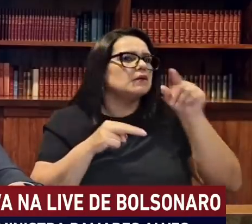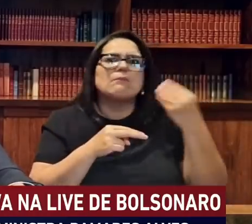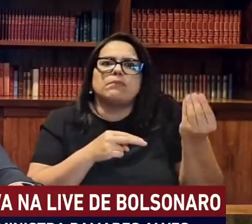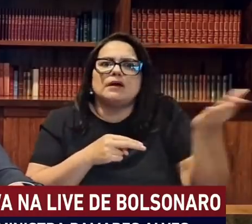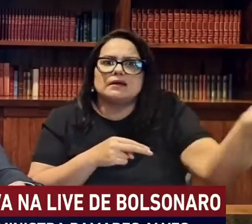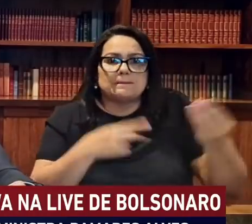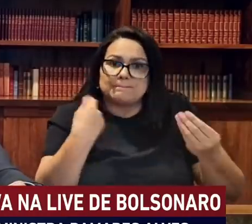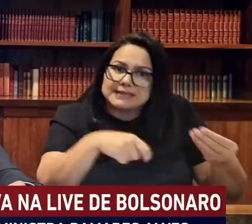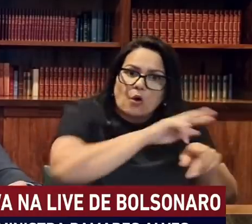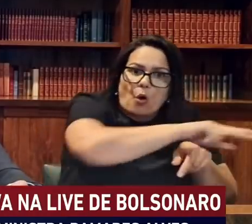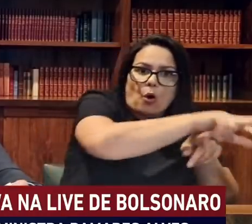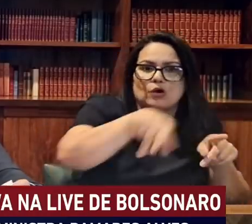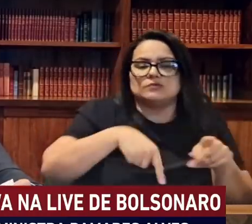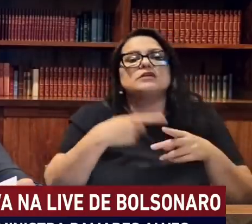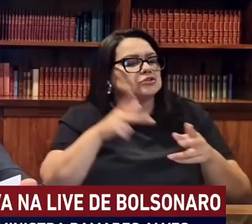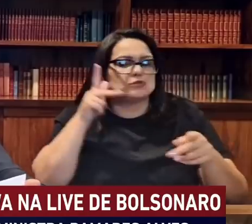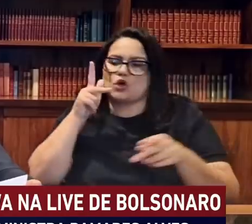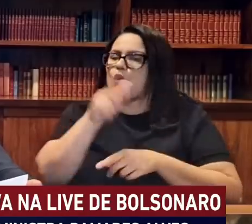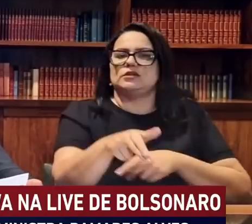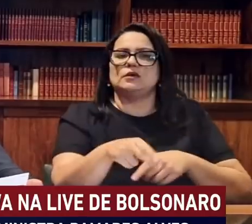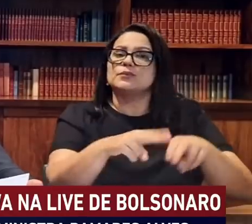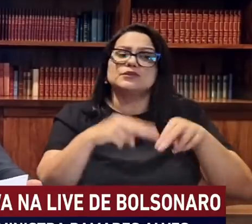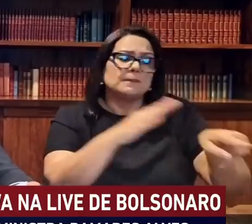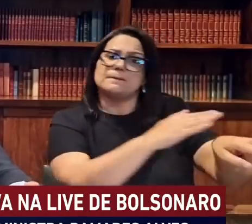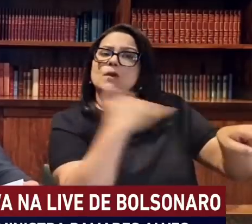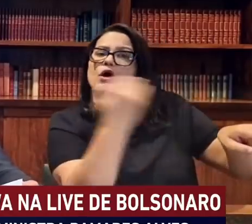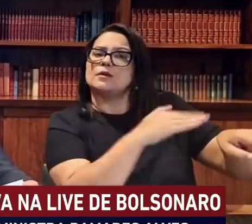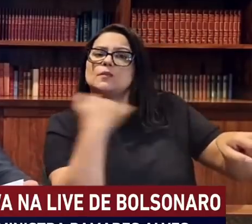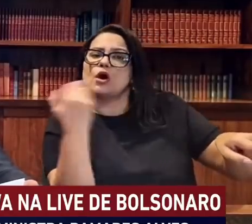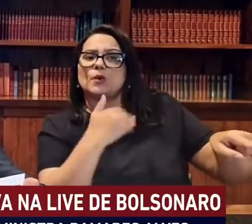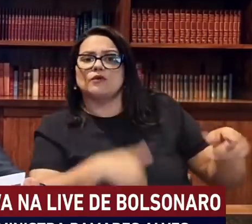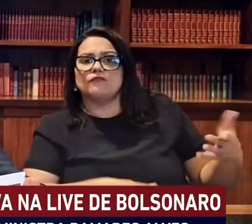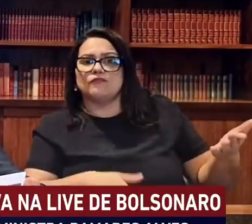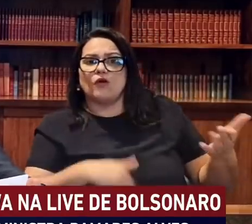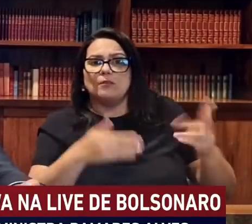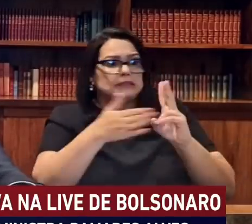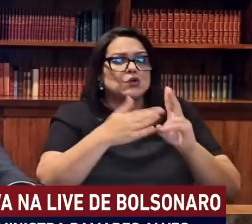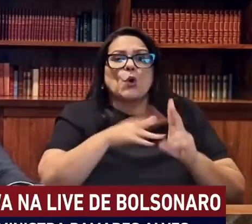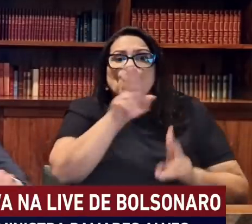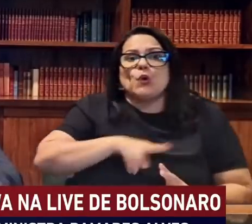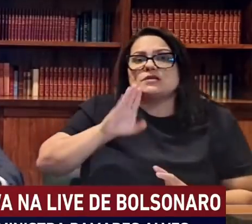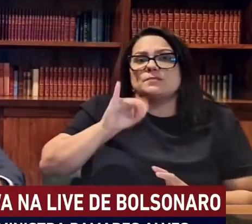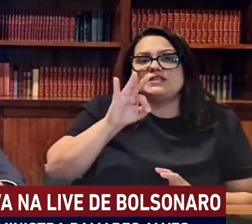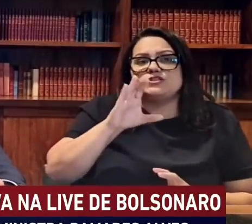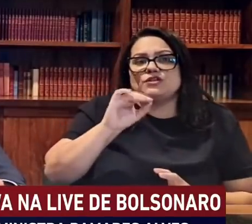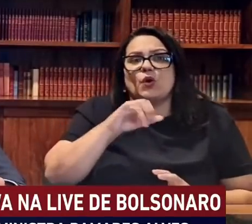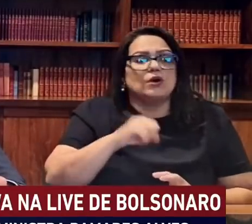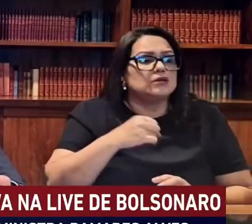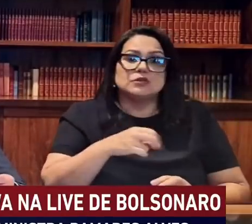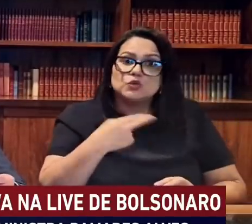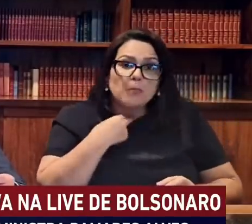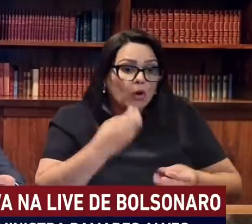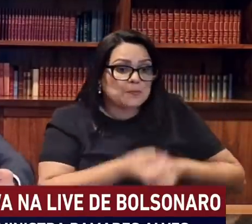para instituições, por isso que os nossos índios estavam morrendo de fome no Brasil e não podiam produzir, porque